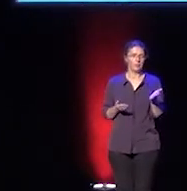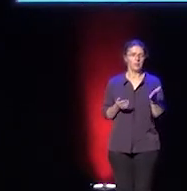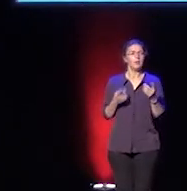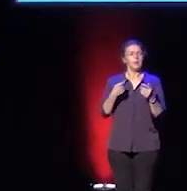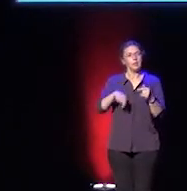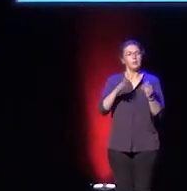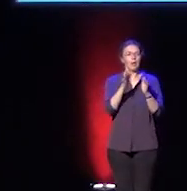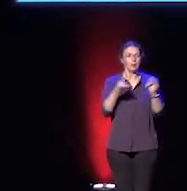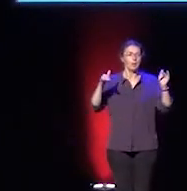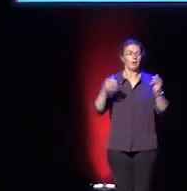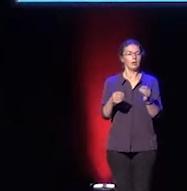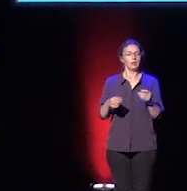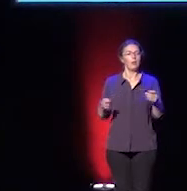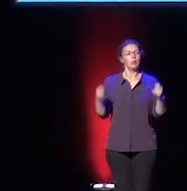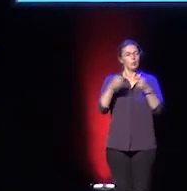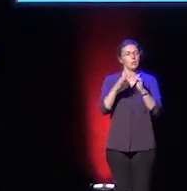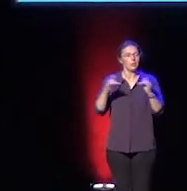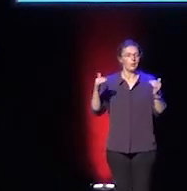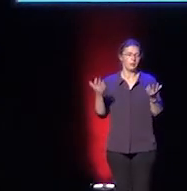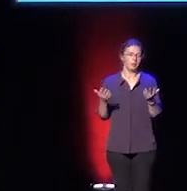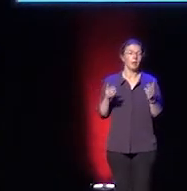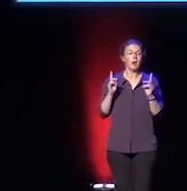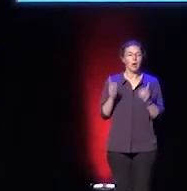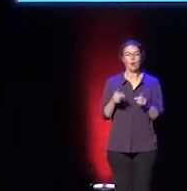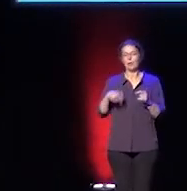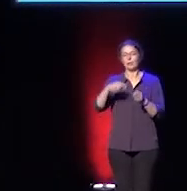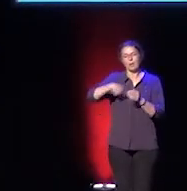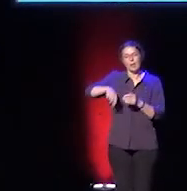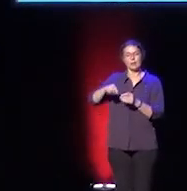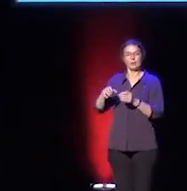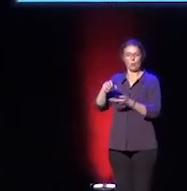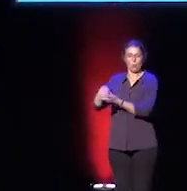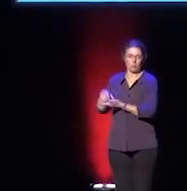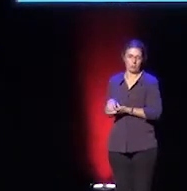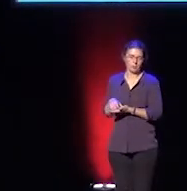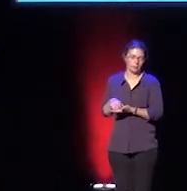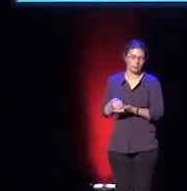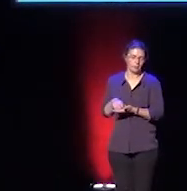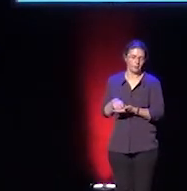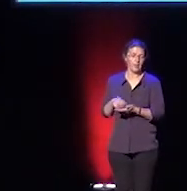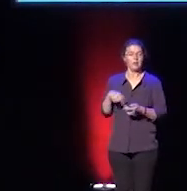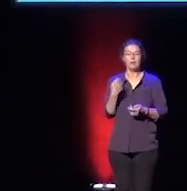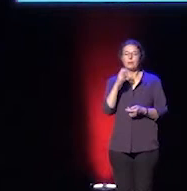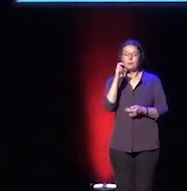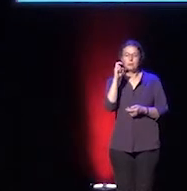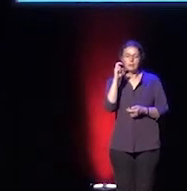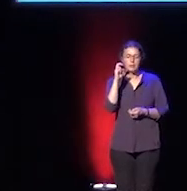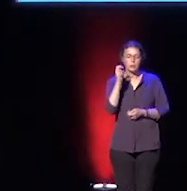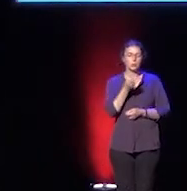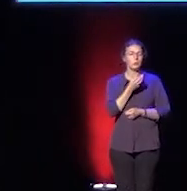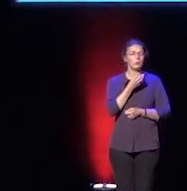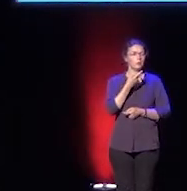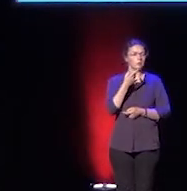den Landtagen, im Bundestag, aber auch in den Kreisen und in den Kommunen. Wir versuchen,